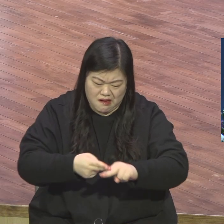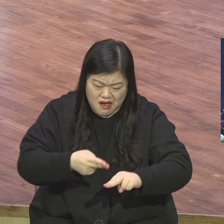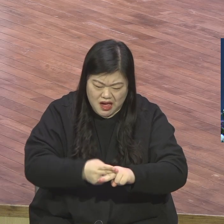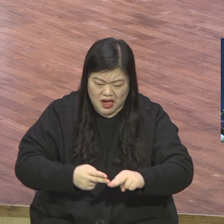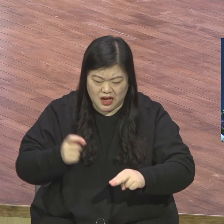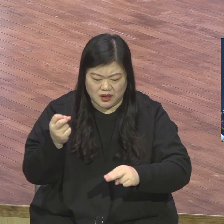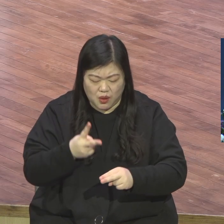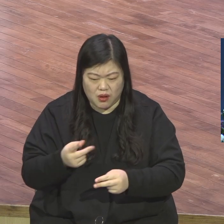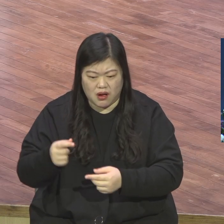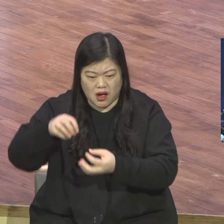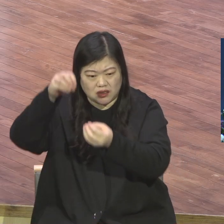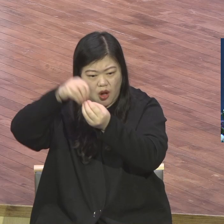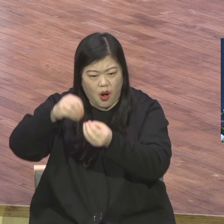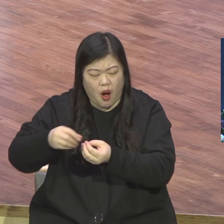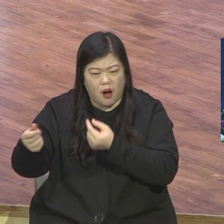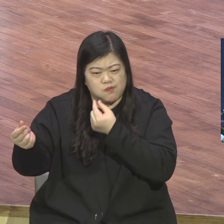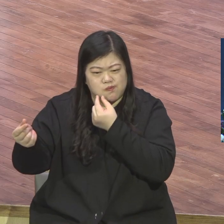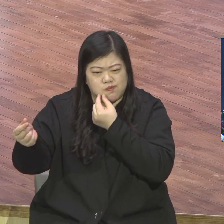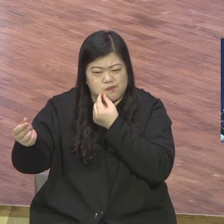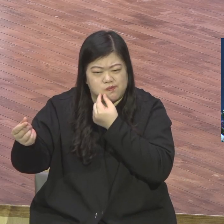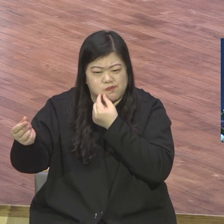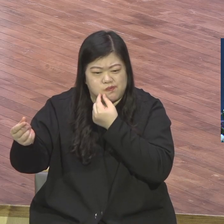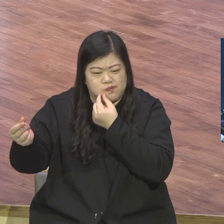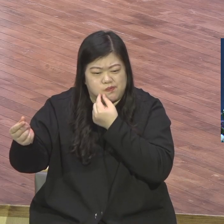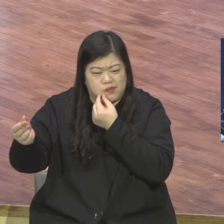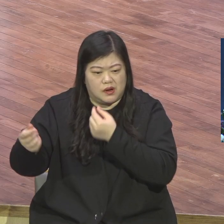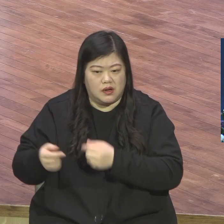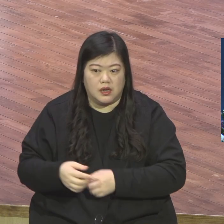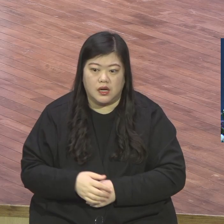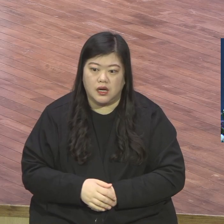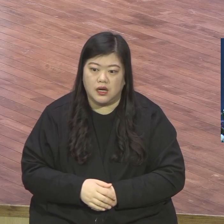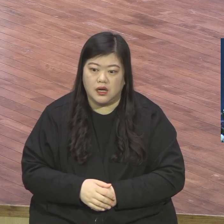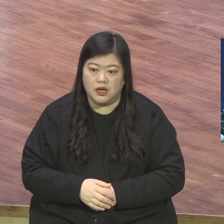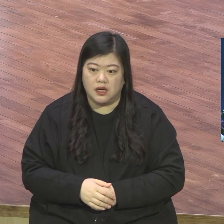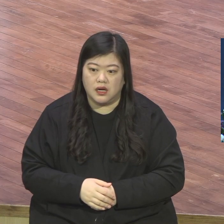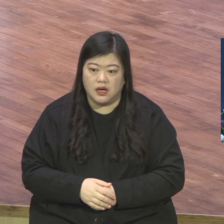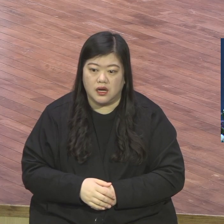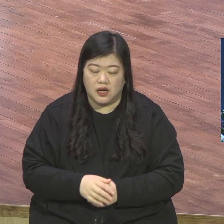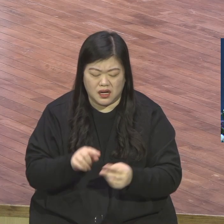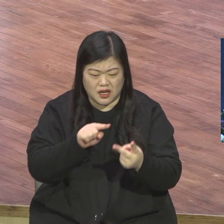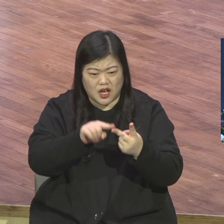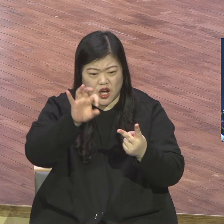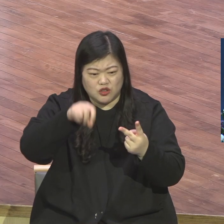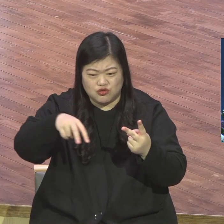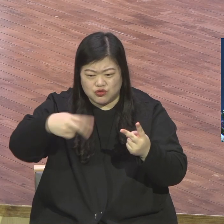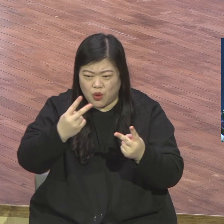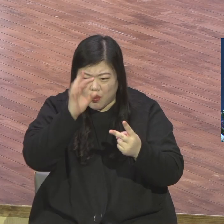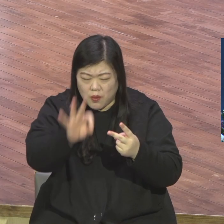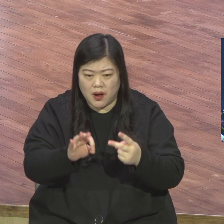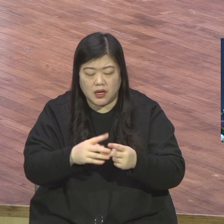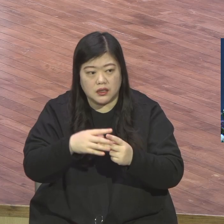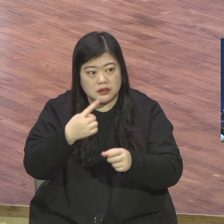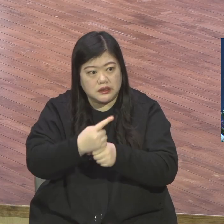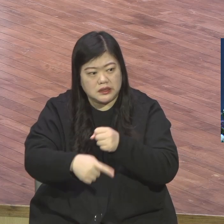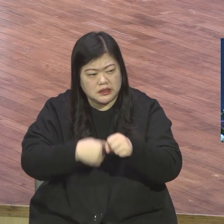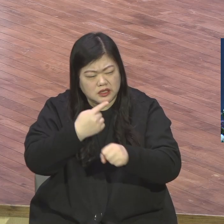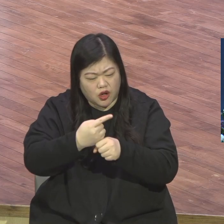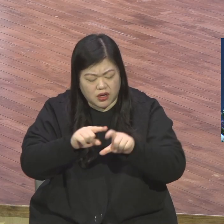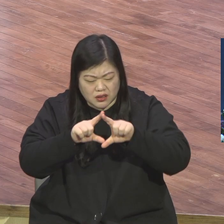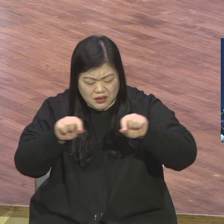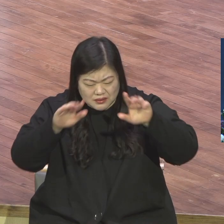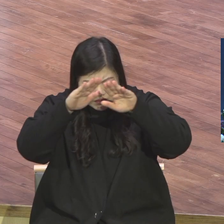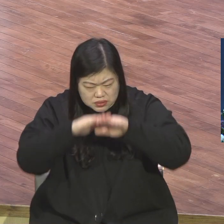방식대로 살면은 1년 내내 제사 지내다가 그야말로 시간이 다 갈 정도로